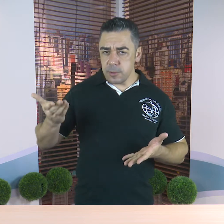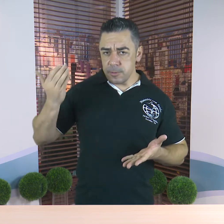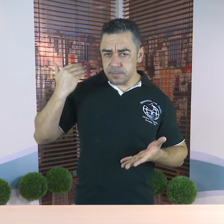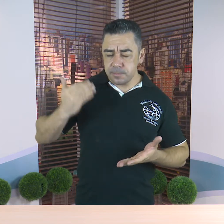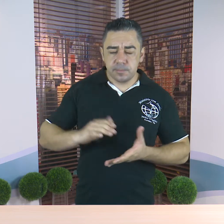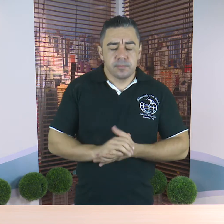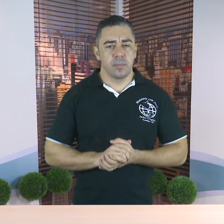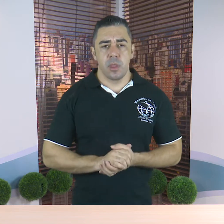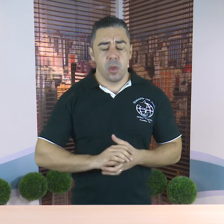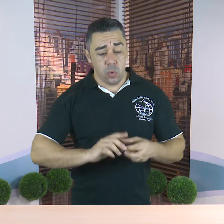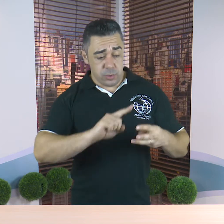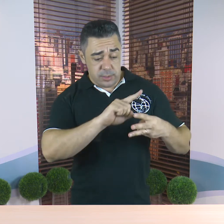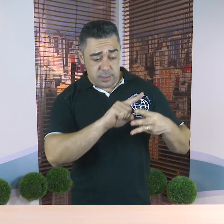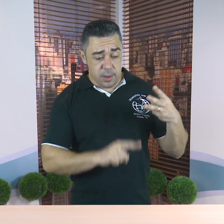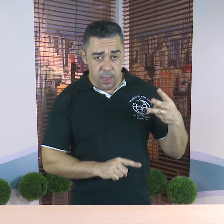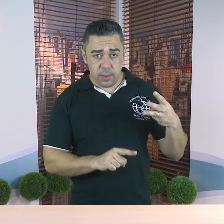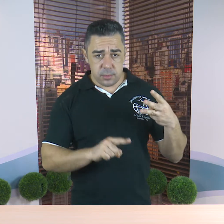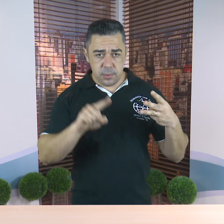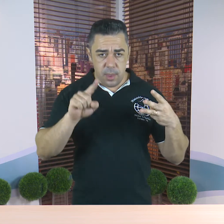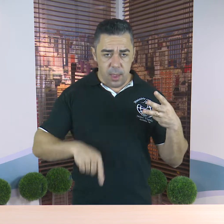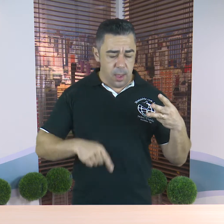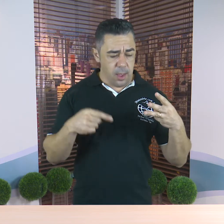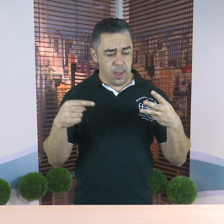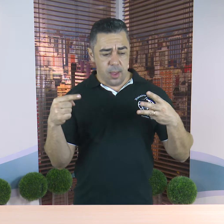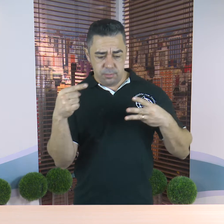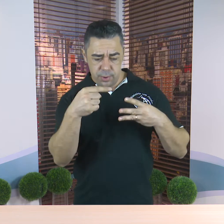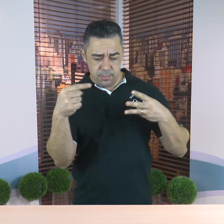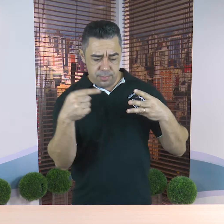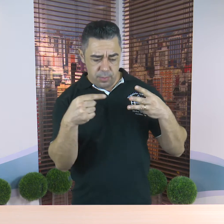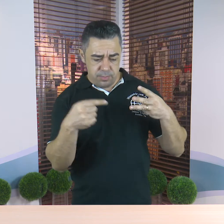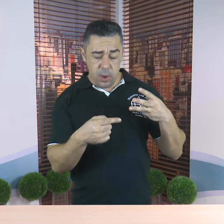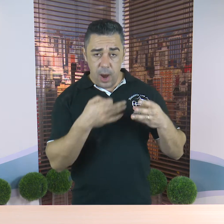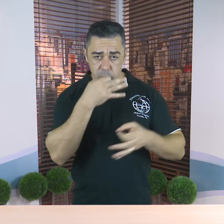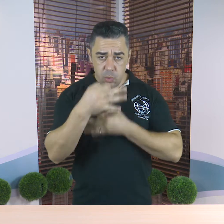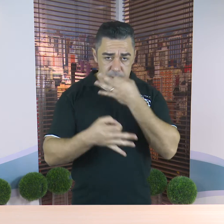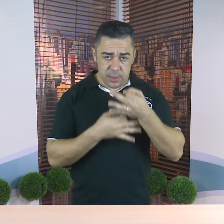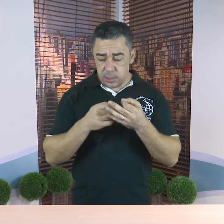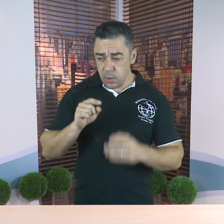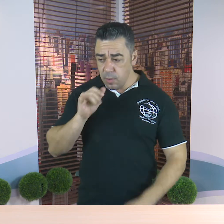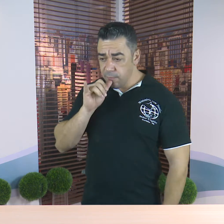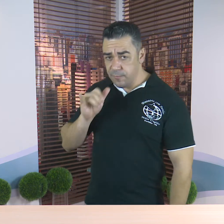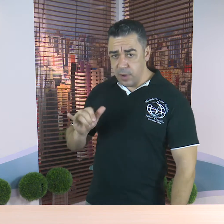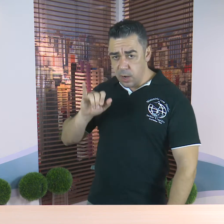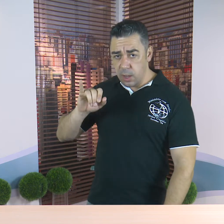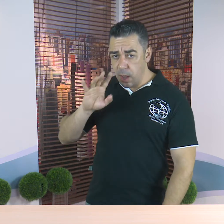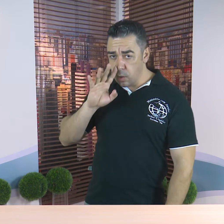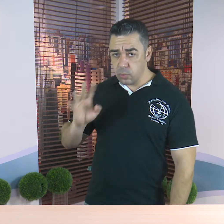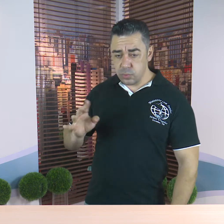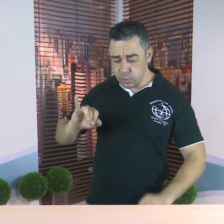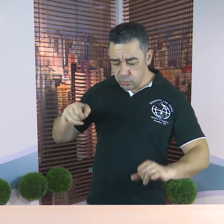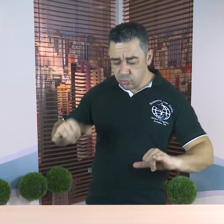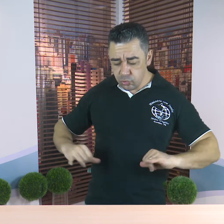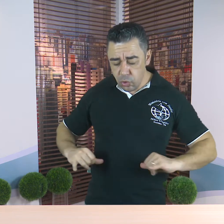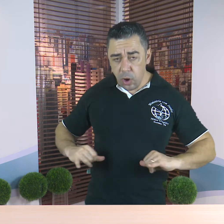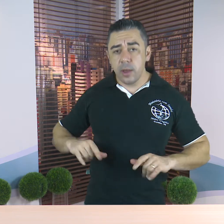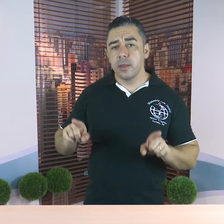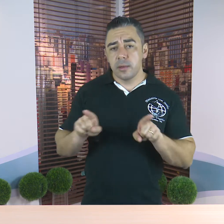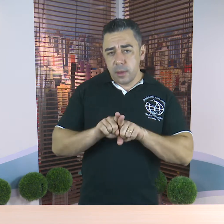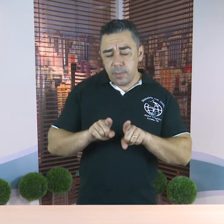três eixos nos quais se firmou a sua argumentação com Jó, está a teologia de Elifaz. Diante do